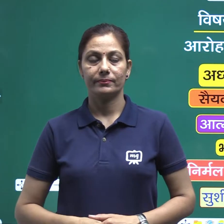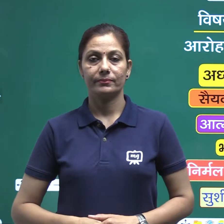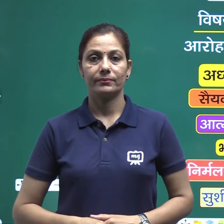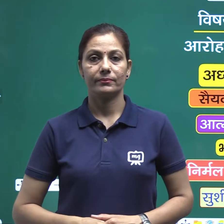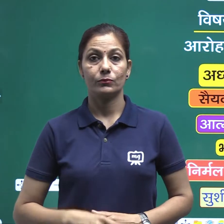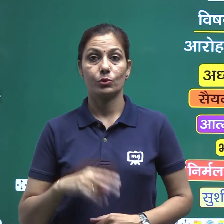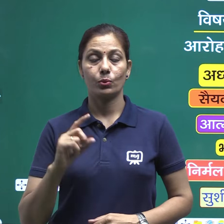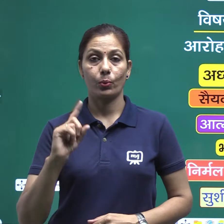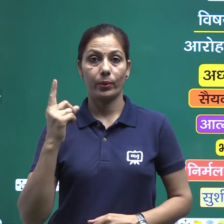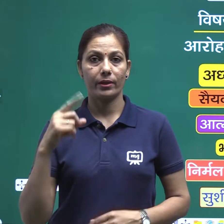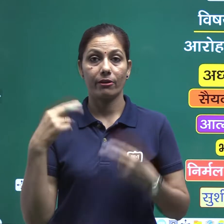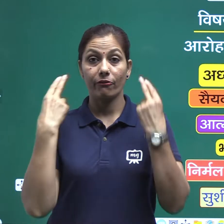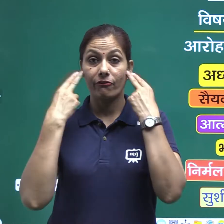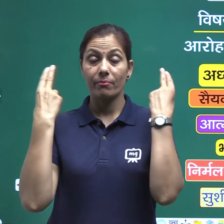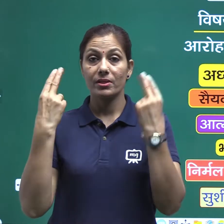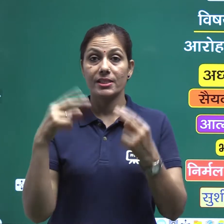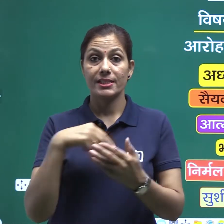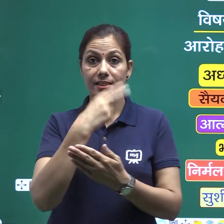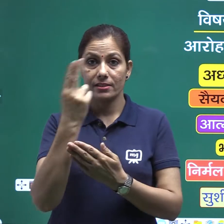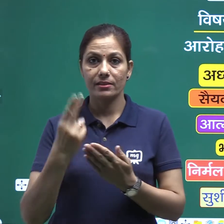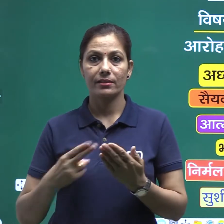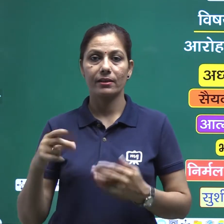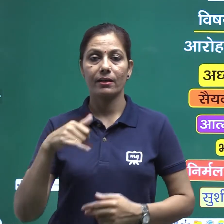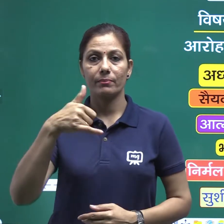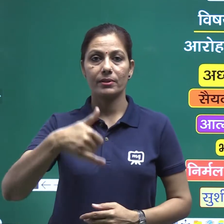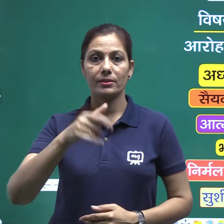जो एक प्रसिद्ध चित्रकार थे।